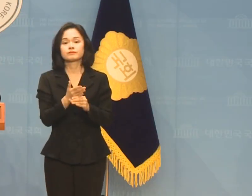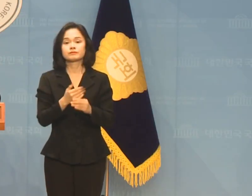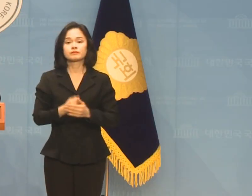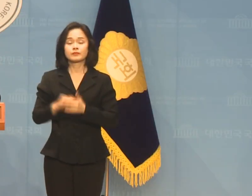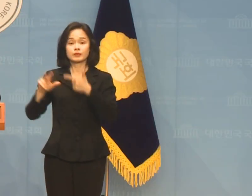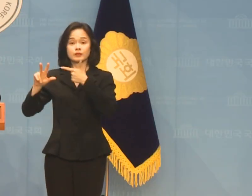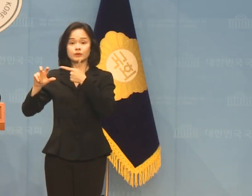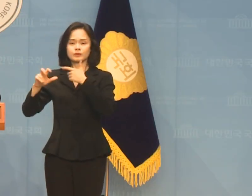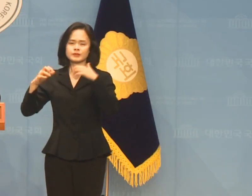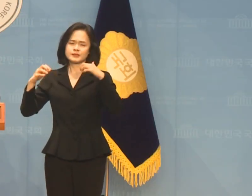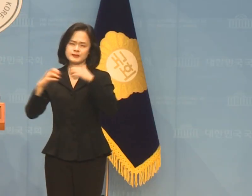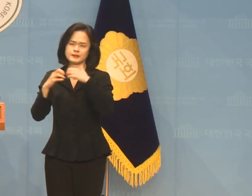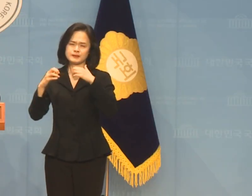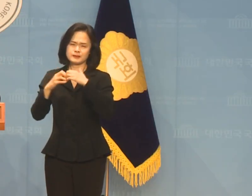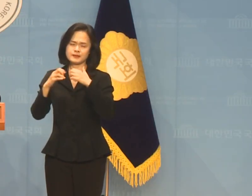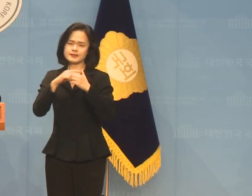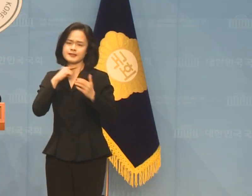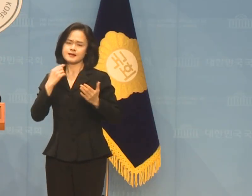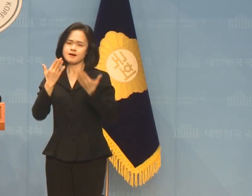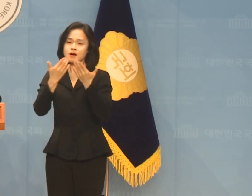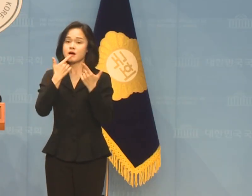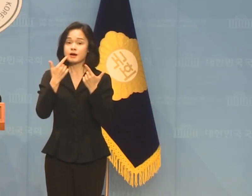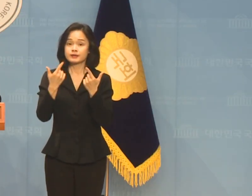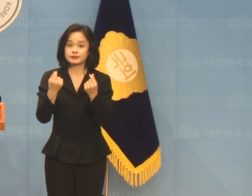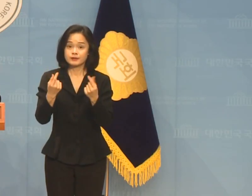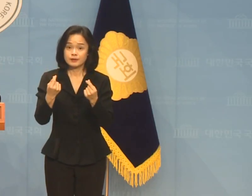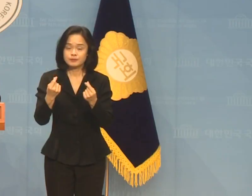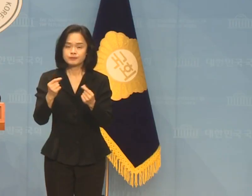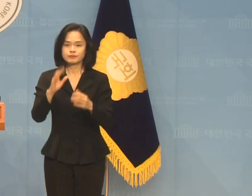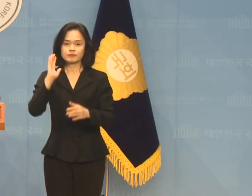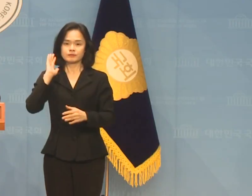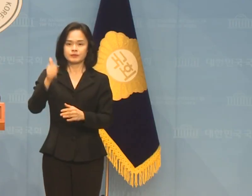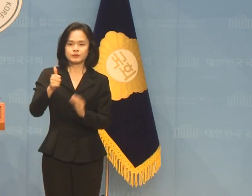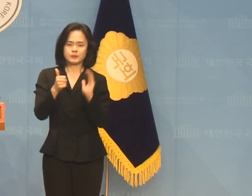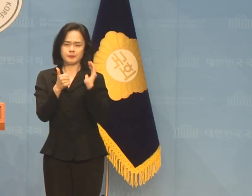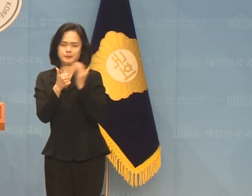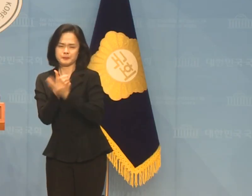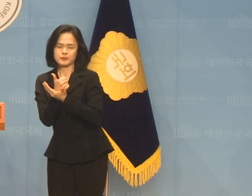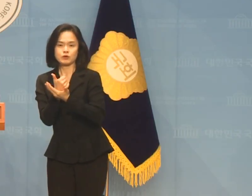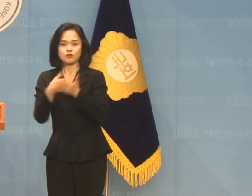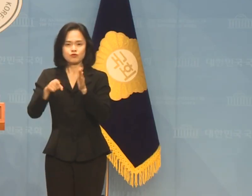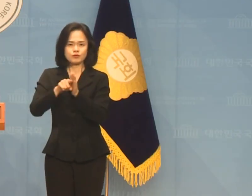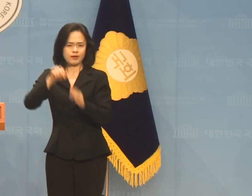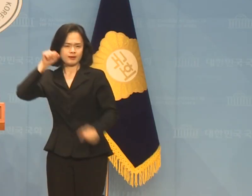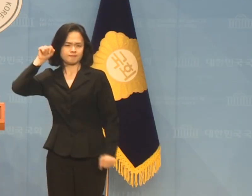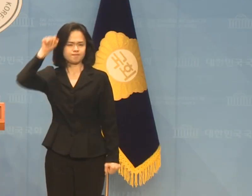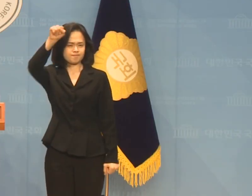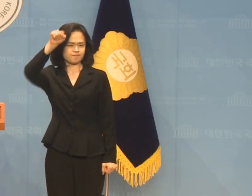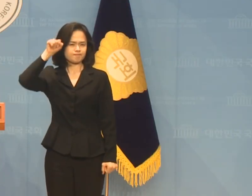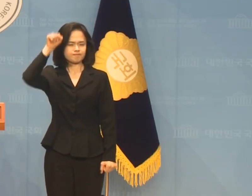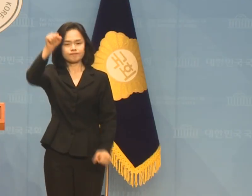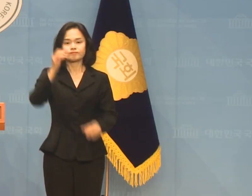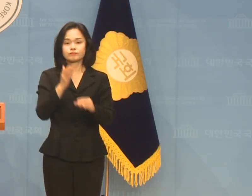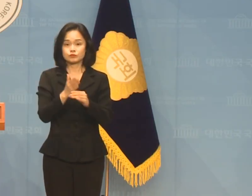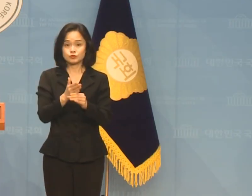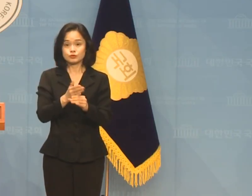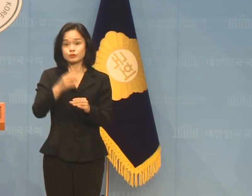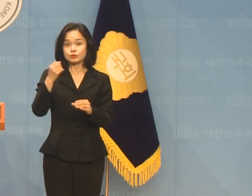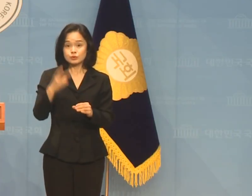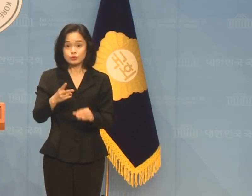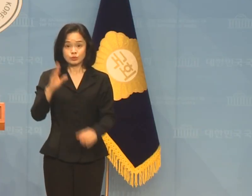전투하듯이 싸우며 버티고 있습니다. 특히 지금은 청년들이 일어나고